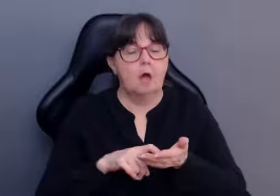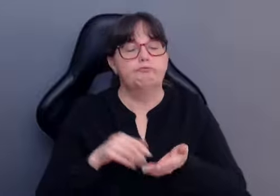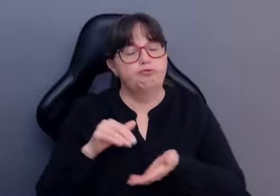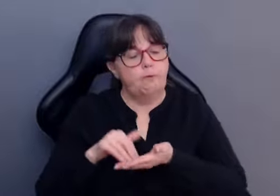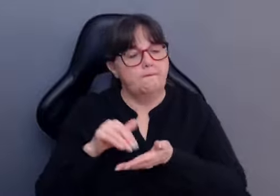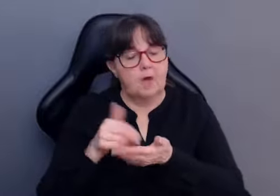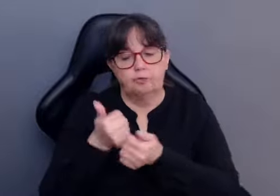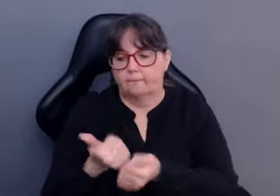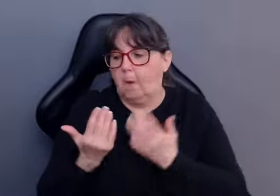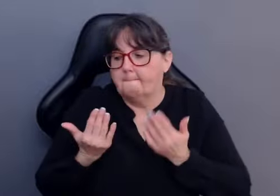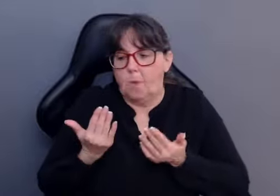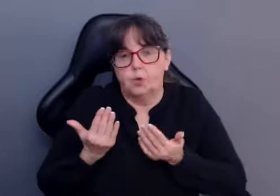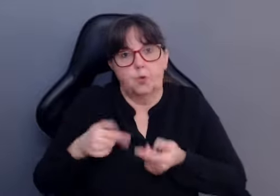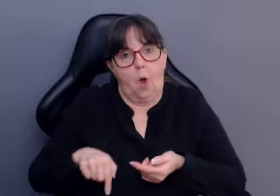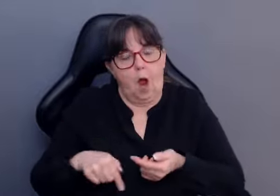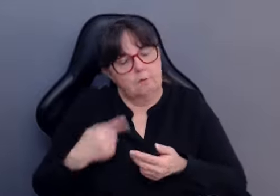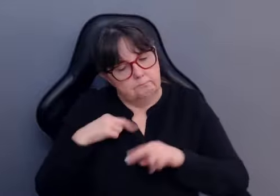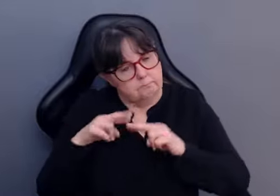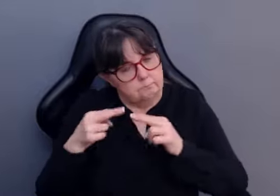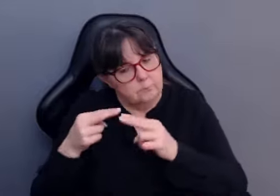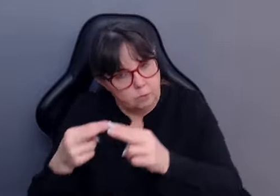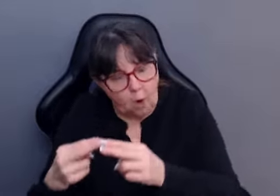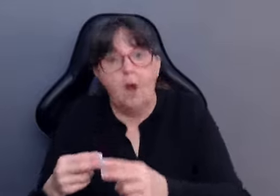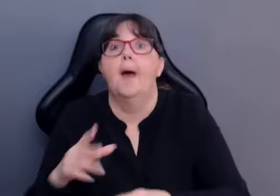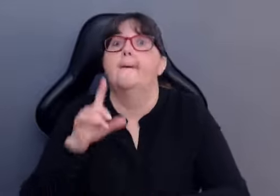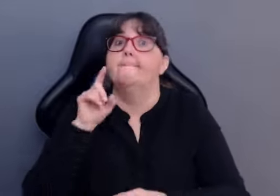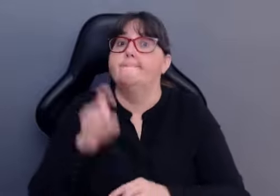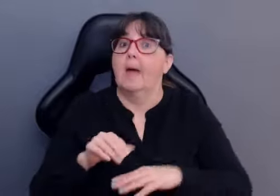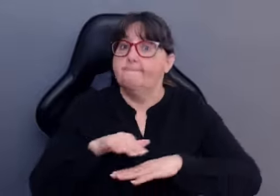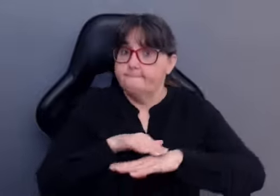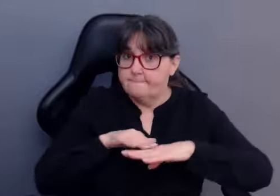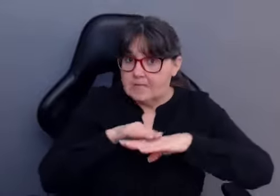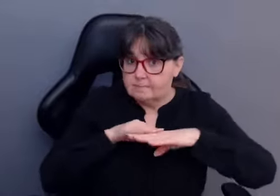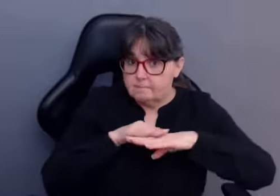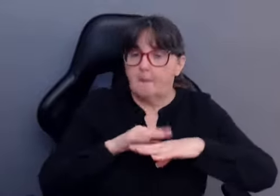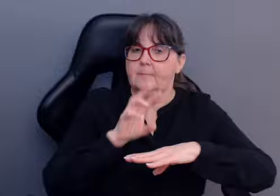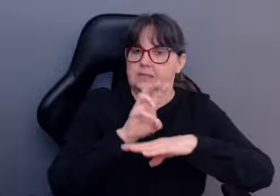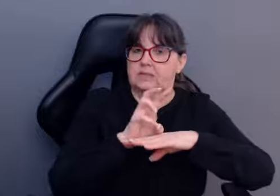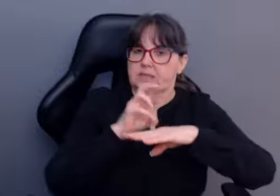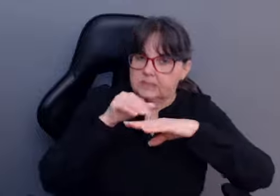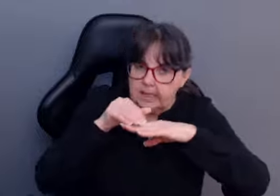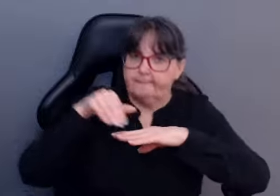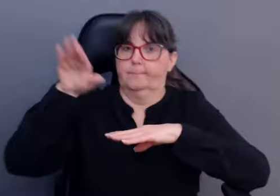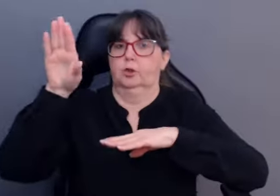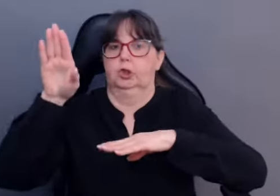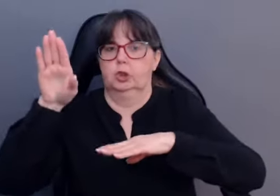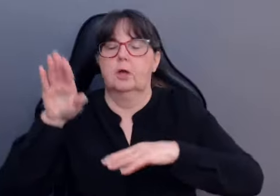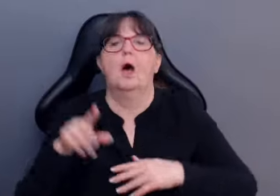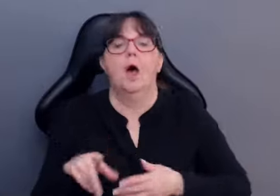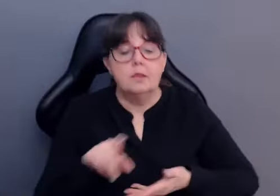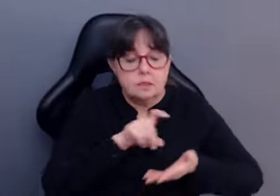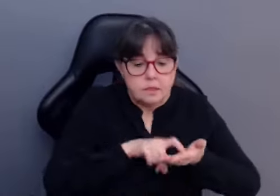que nécessaire, mais au moins 6 fois par année. Ils fixent la date des assemblées.